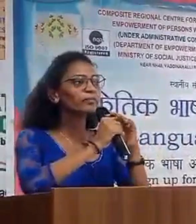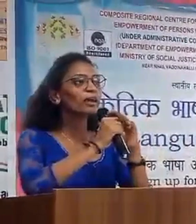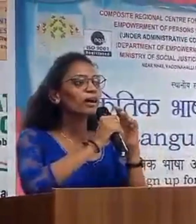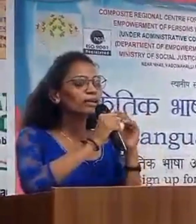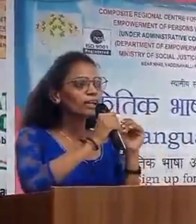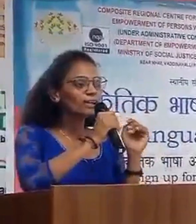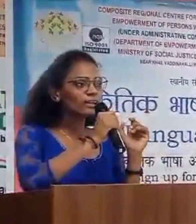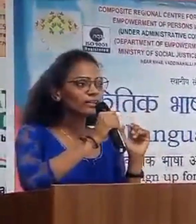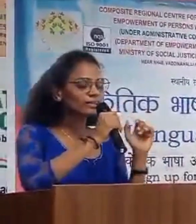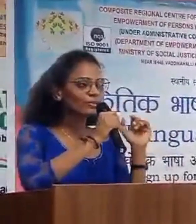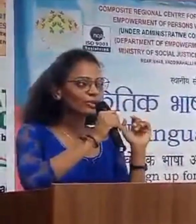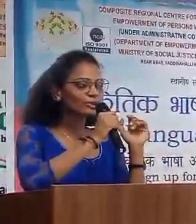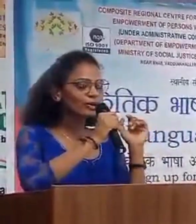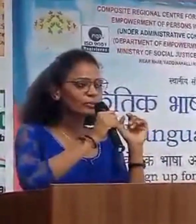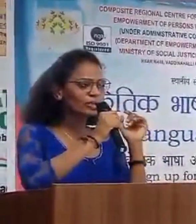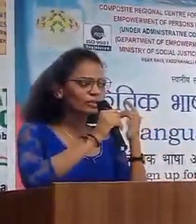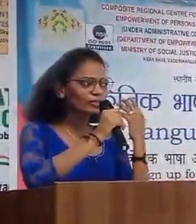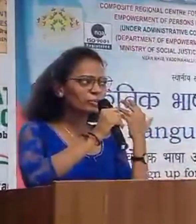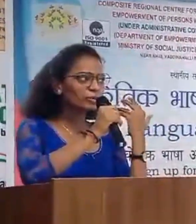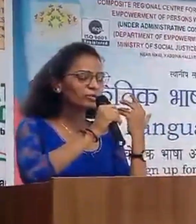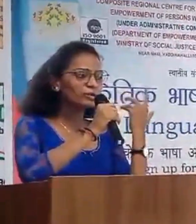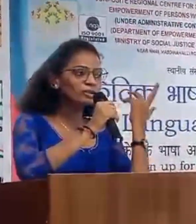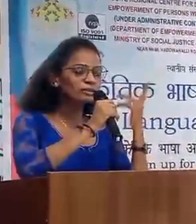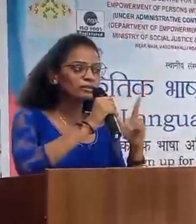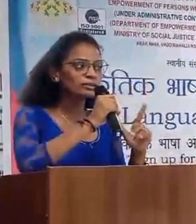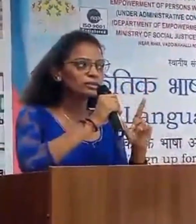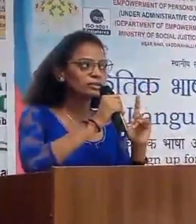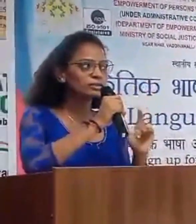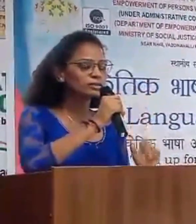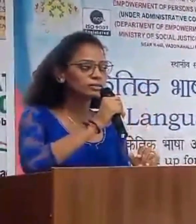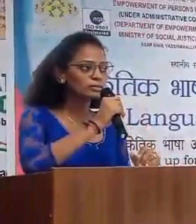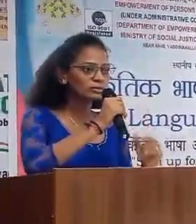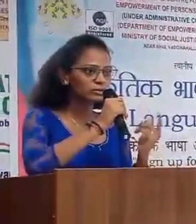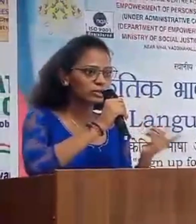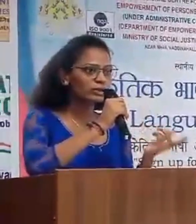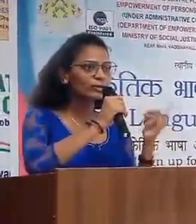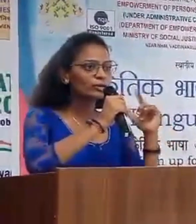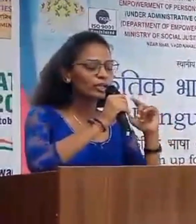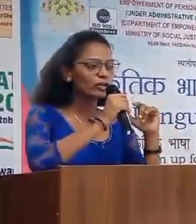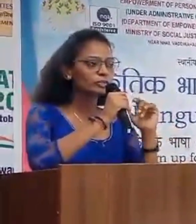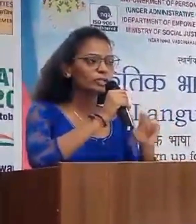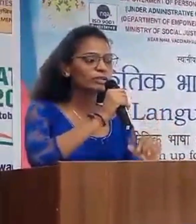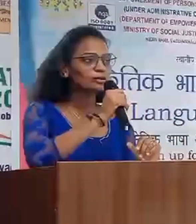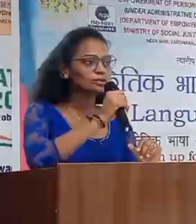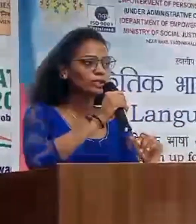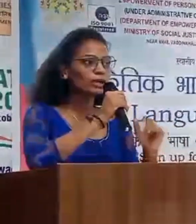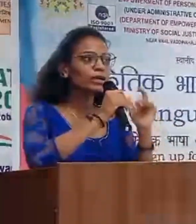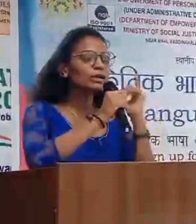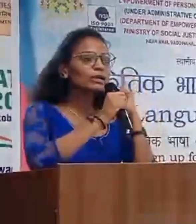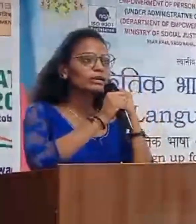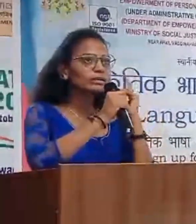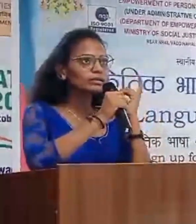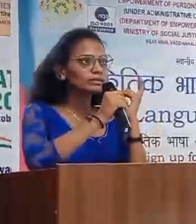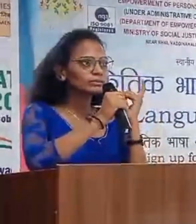ಸ್ವಲ್ಪ, ಹಂಗೆ ಏನಾಗ್ತಾ ಬಂತು. ಆಮೇಲೆ ದಿನ ಬರೋದು ನೋಡಿ ಒಂದು ಡೇ ಹೋಗಿ ಹಾಸ್ಪಿಟಲ್